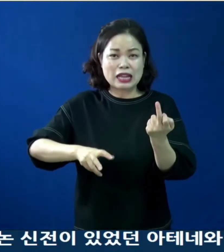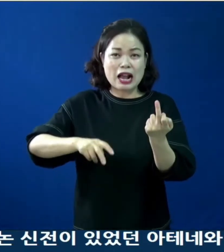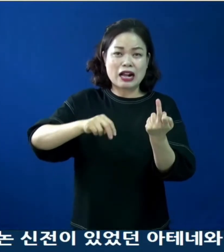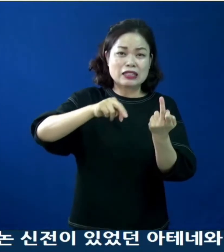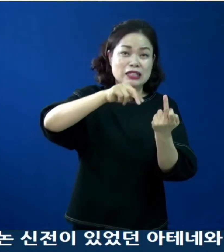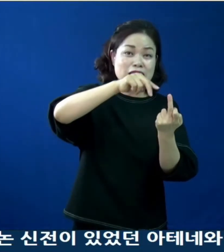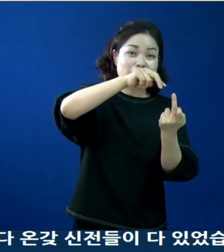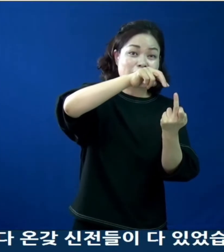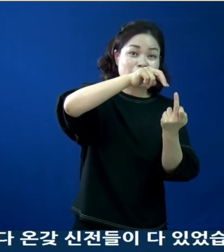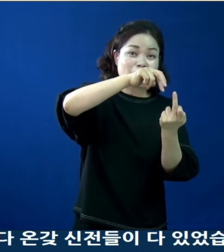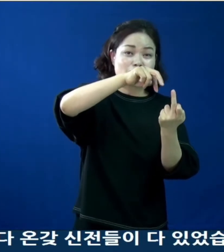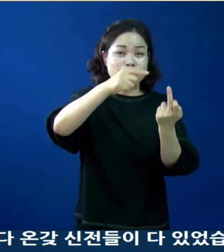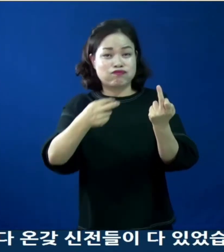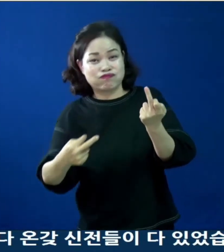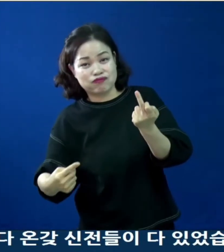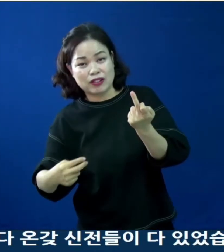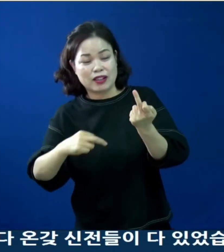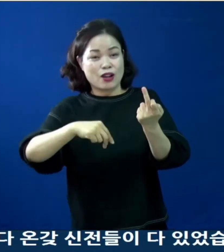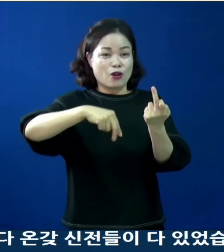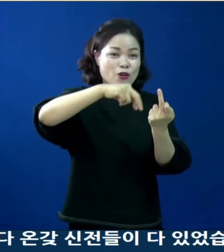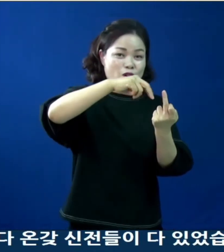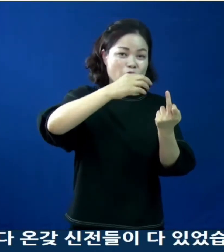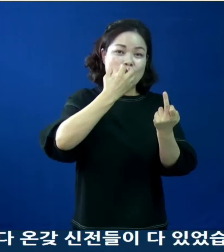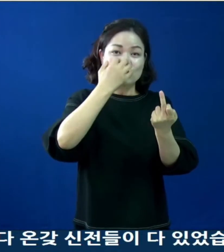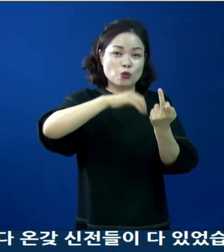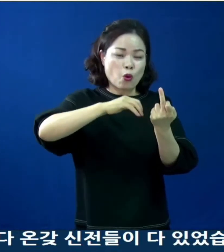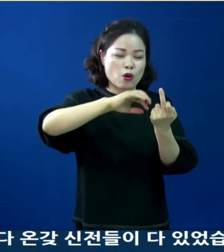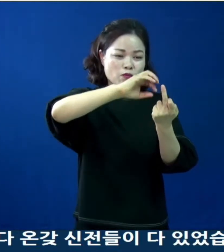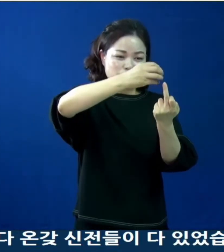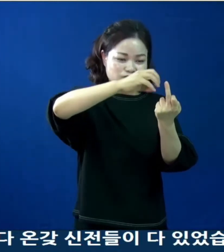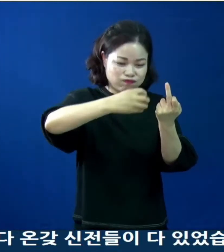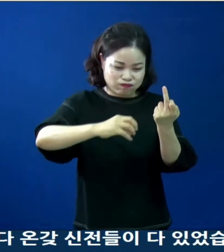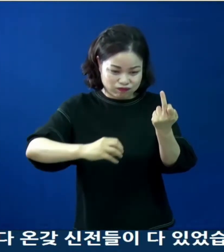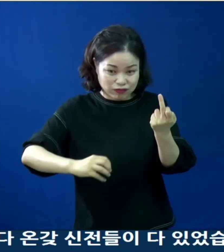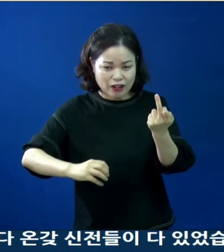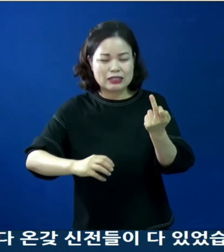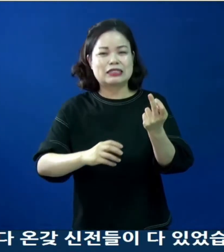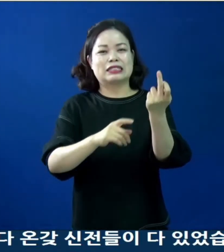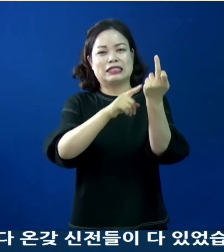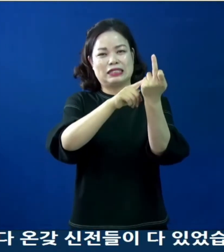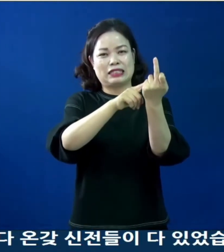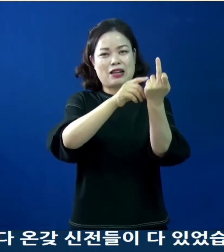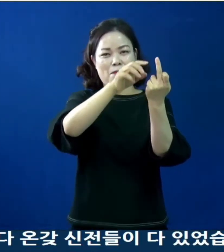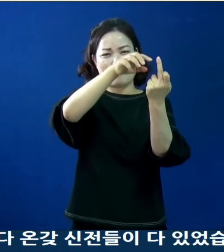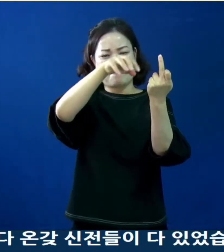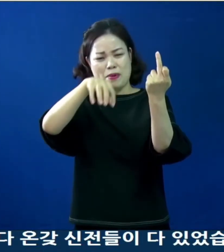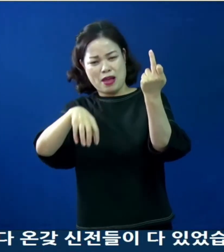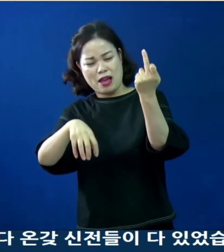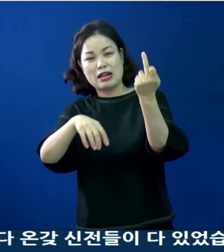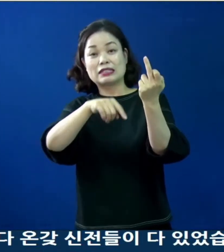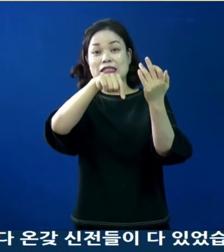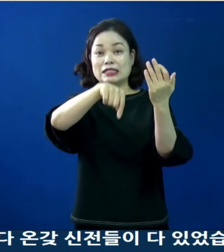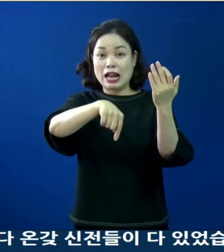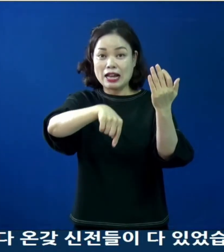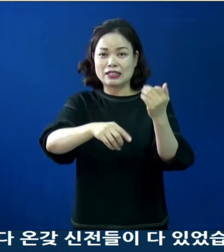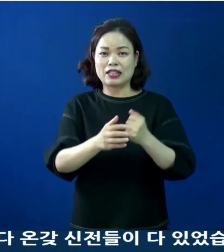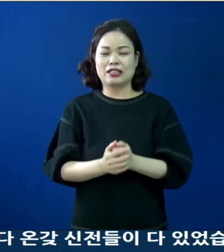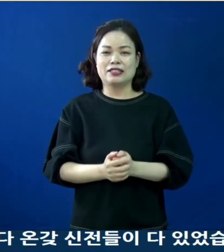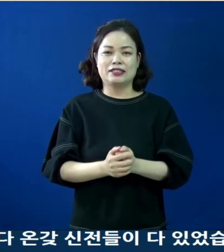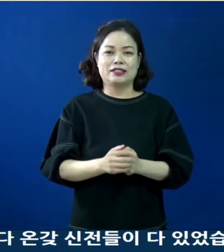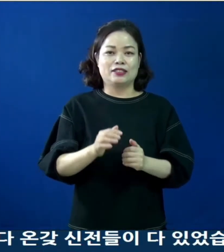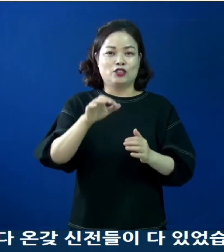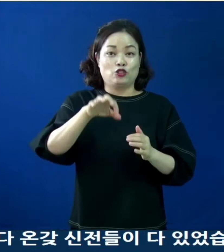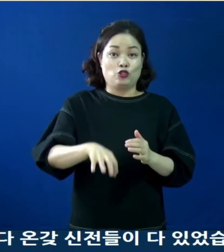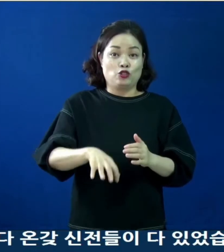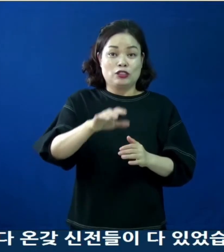올라가다가 끝에 가면 또 떨어지고 끝에 가면 또 그런 얘기의 배경이 저 산이에요. 그러니까 가파르지 않습니까? 그 아래 이제 그 유적지가